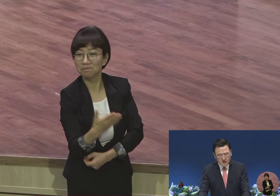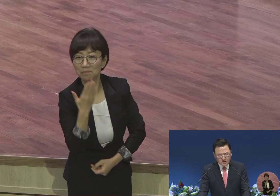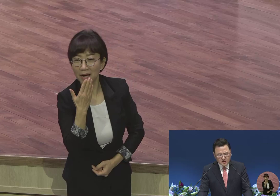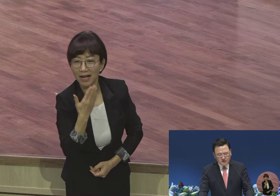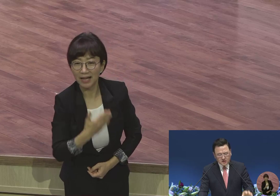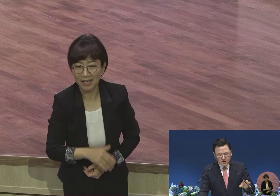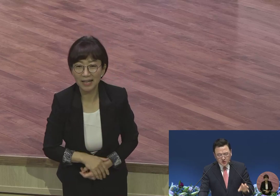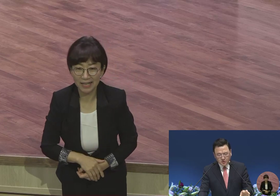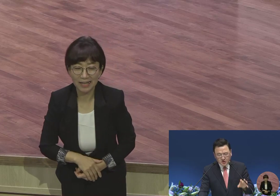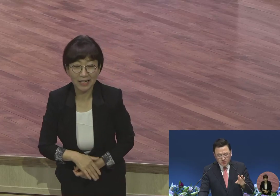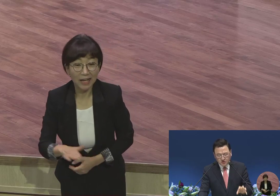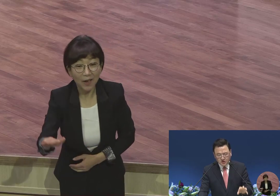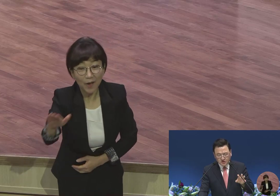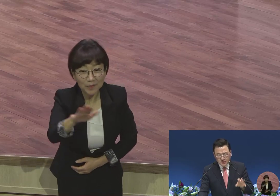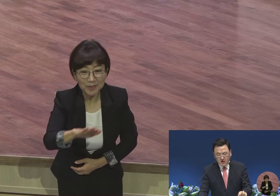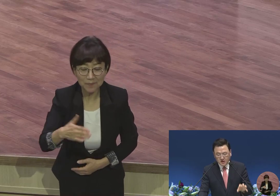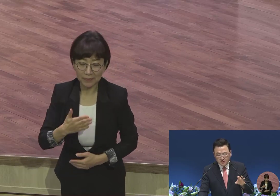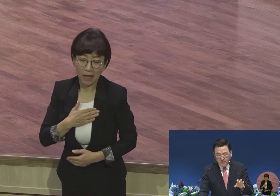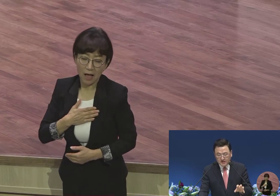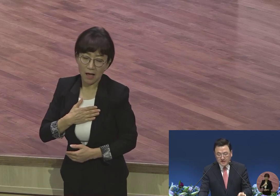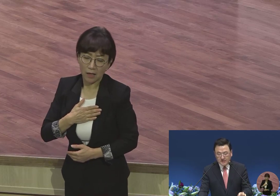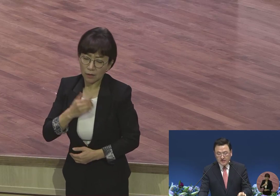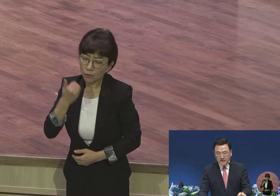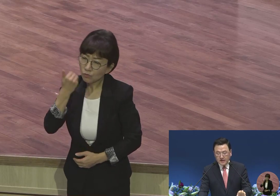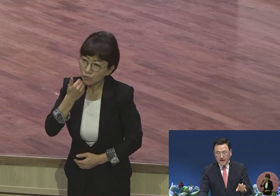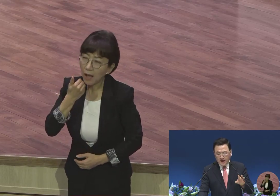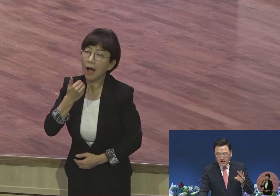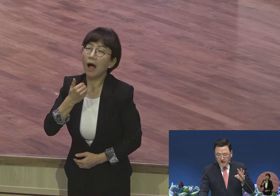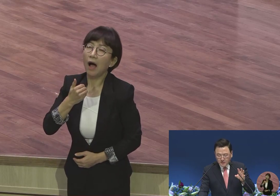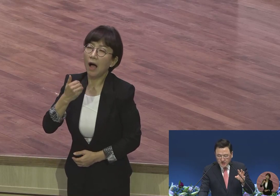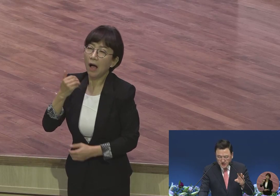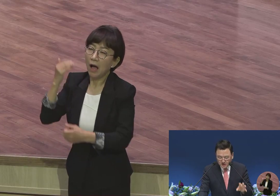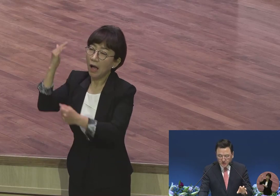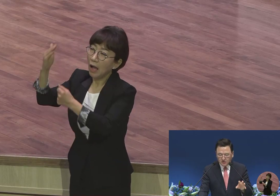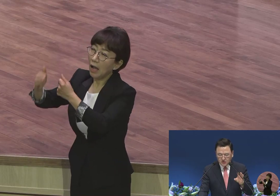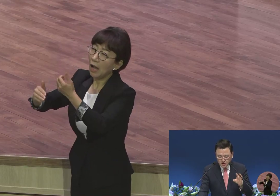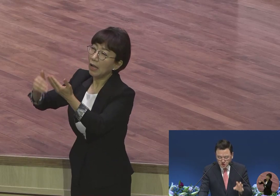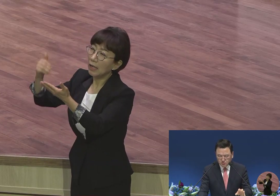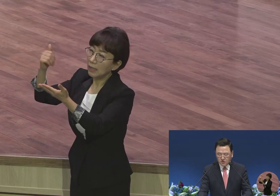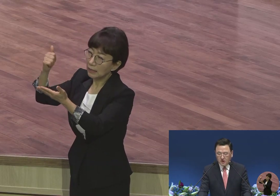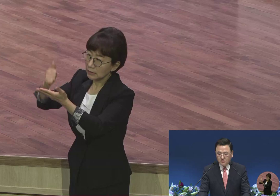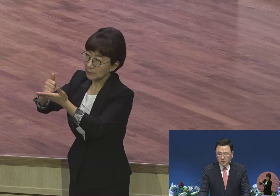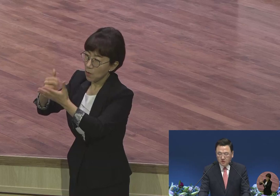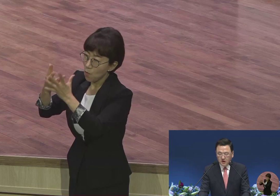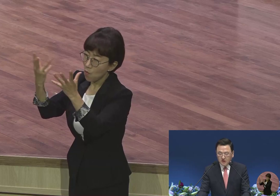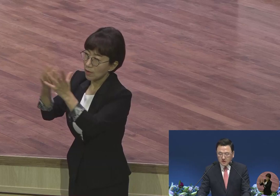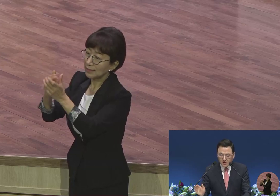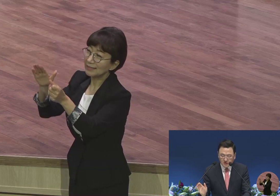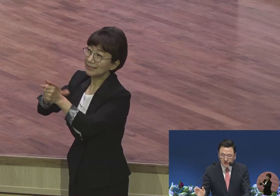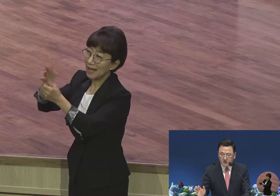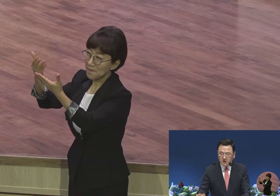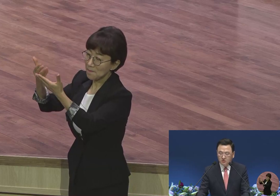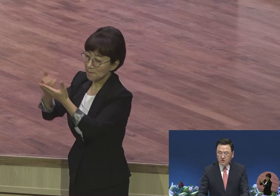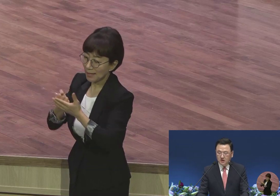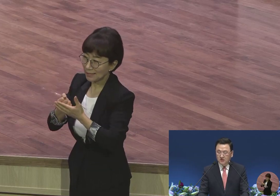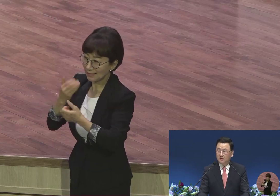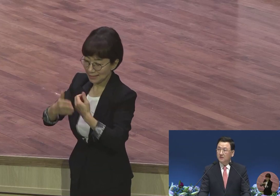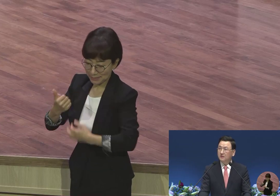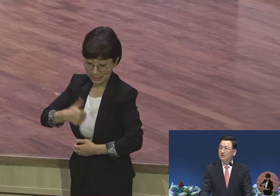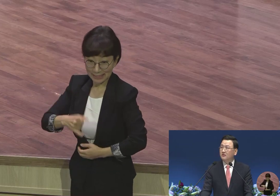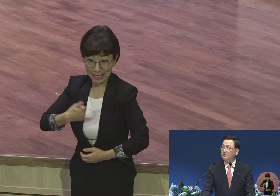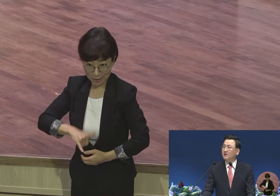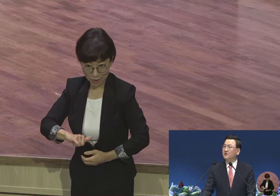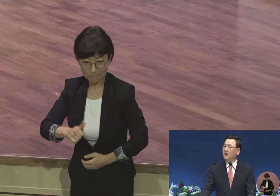주간 나는 그리스도의 절대적 사랑을 받은 하나님의 자녀 신분을 가지고 당당하게 싸우셔야